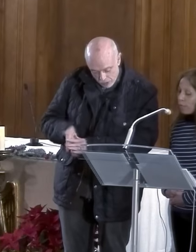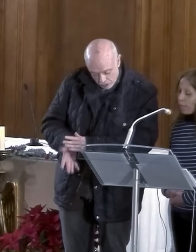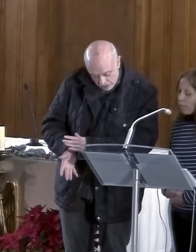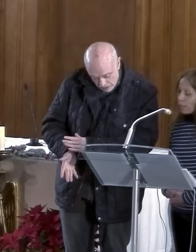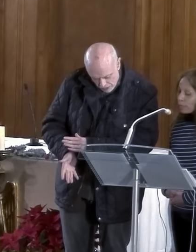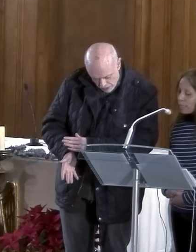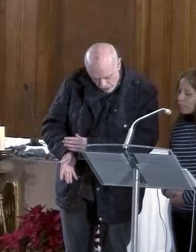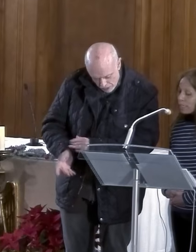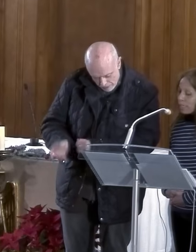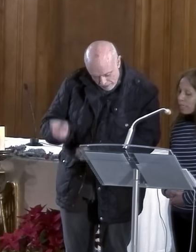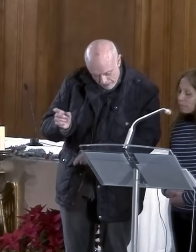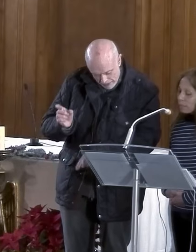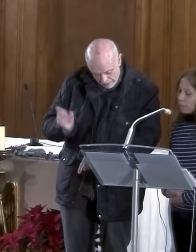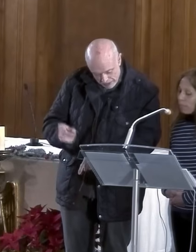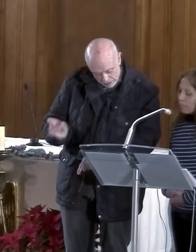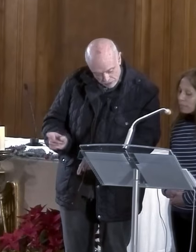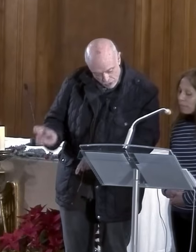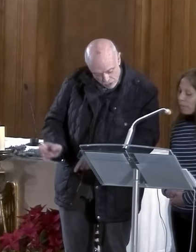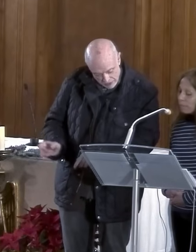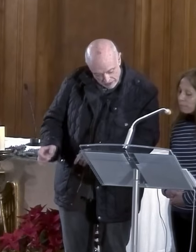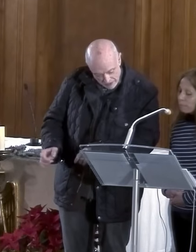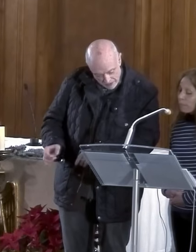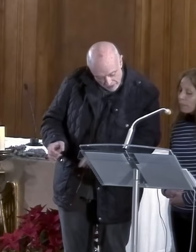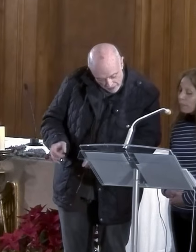todos los que tienen que